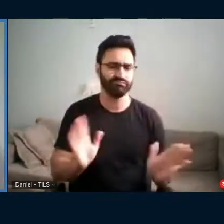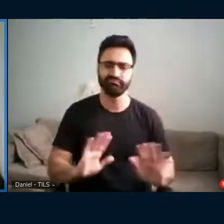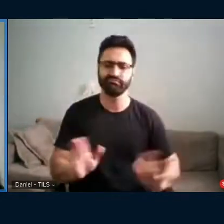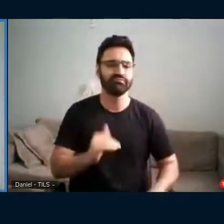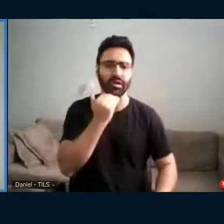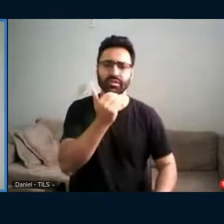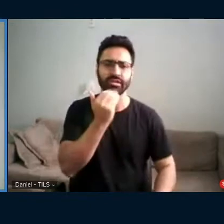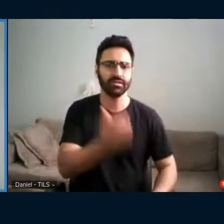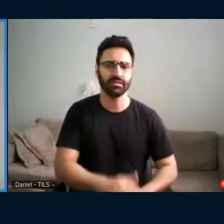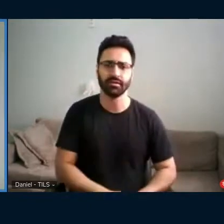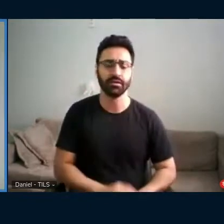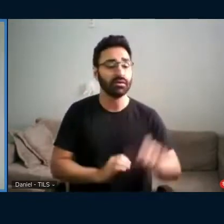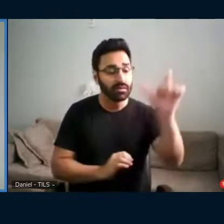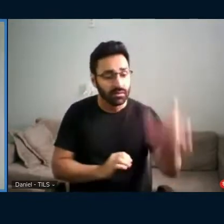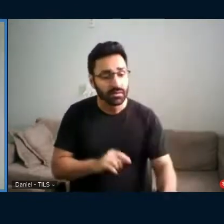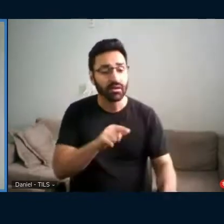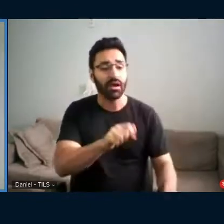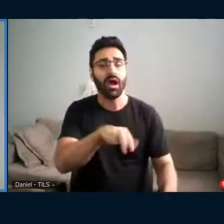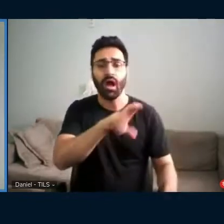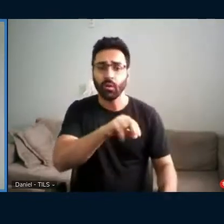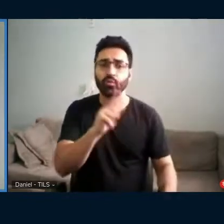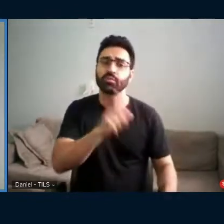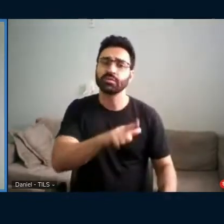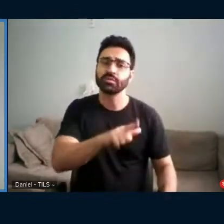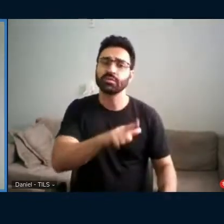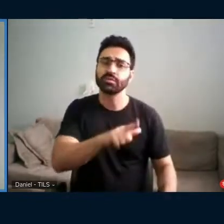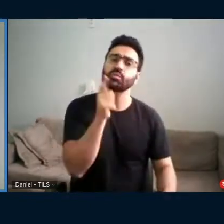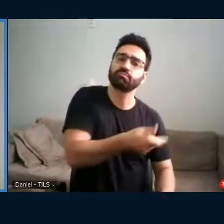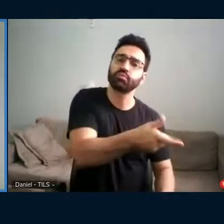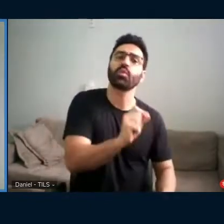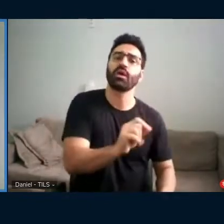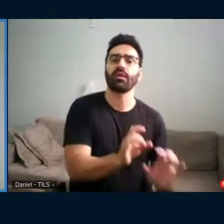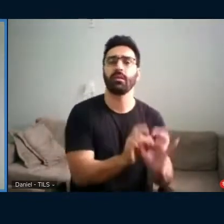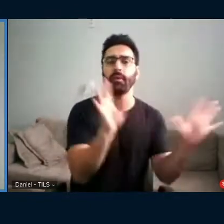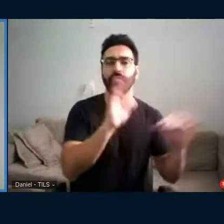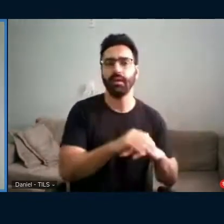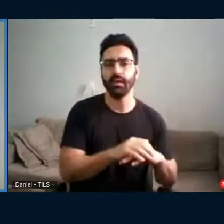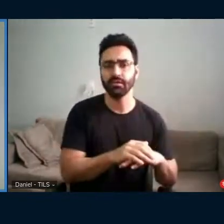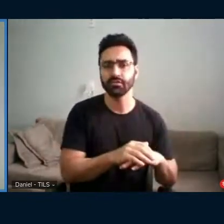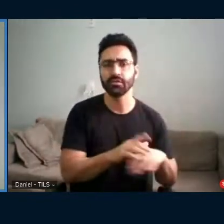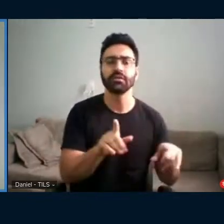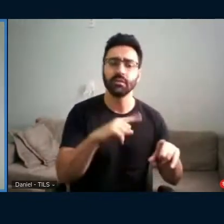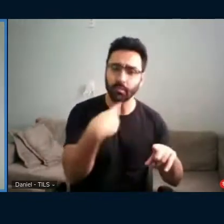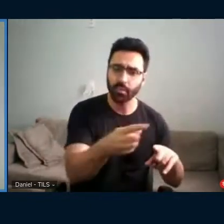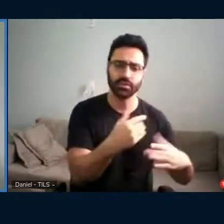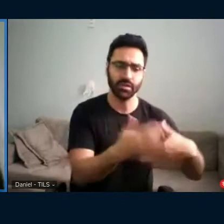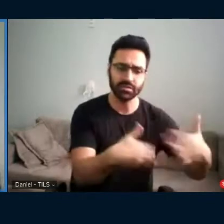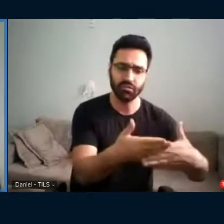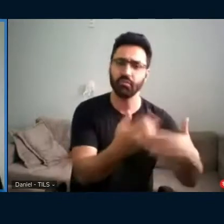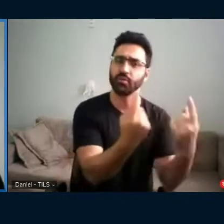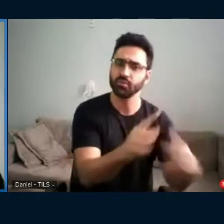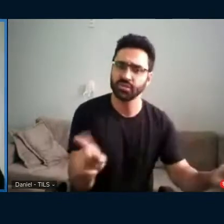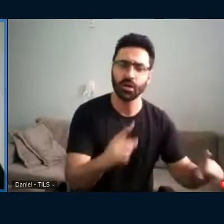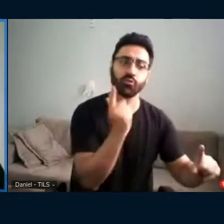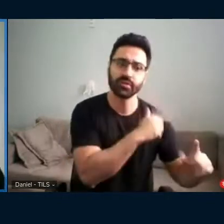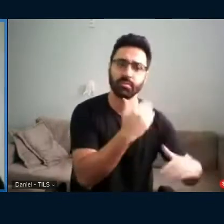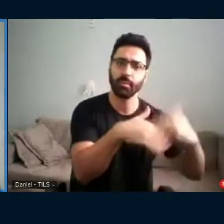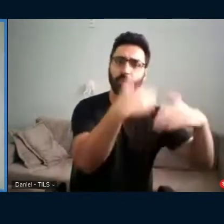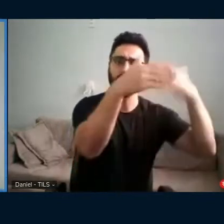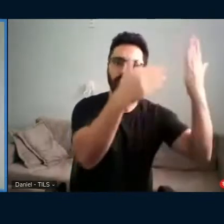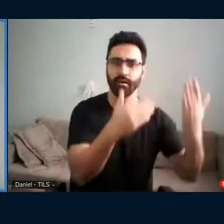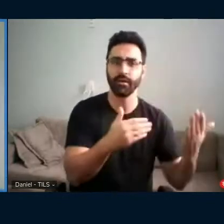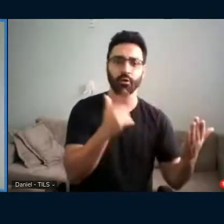que promove a liberdade e que promove o desenvolvimento das pessoas, inclusive o desenvolvimento musical, essa pessoa passa a se